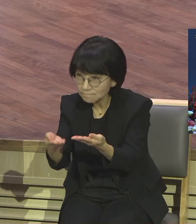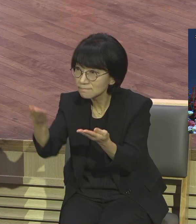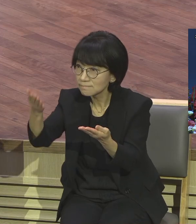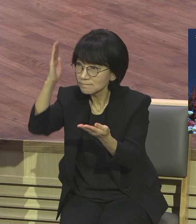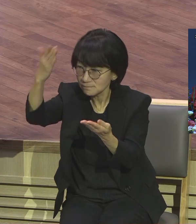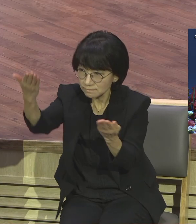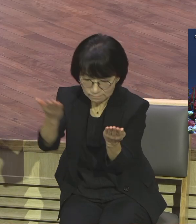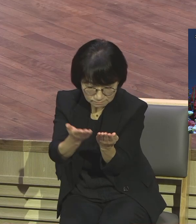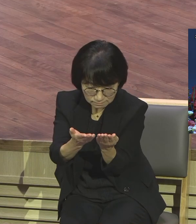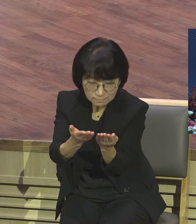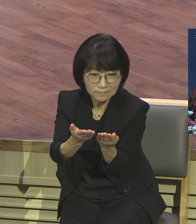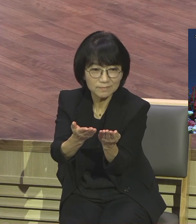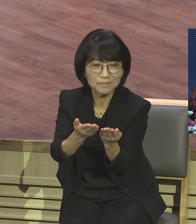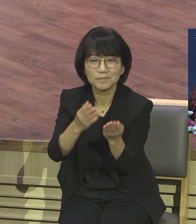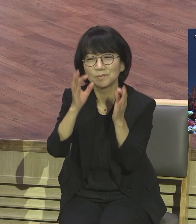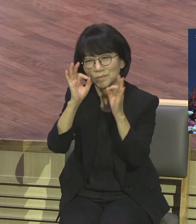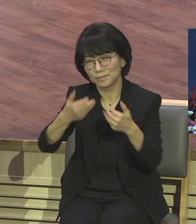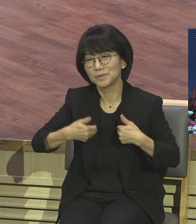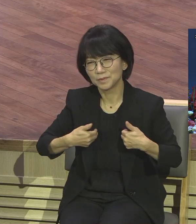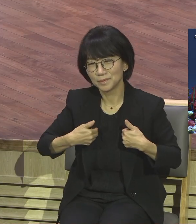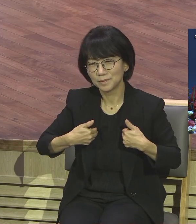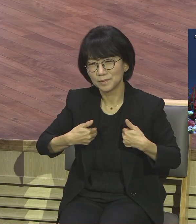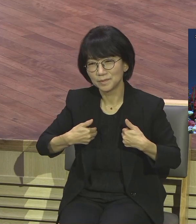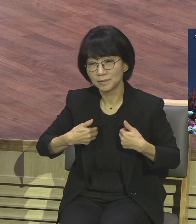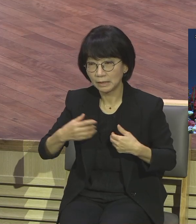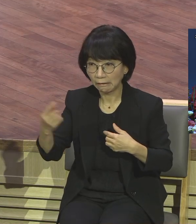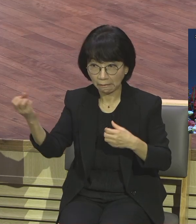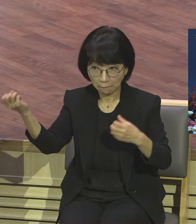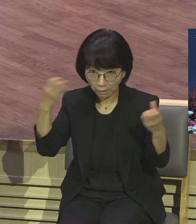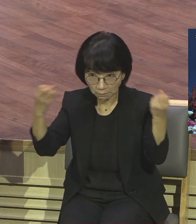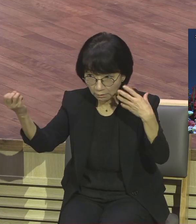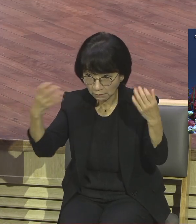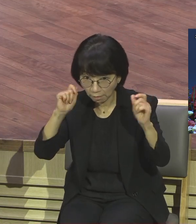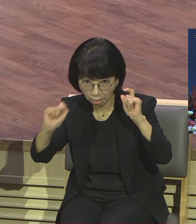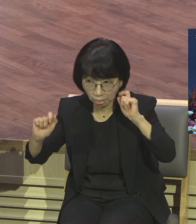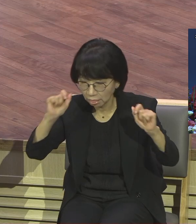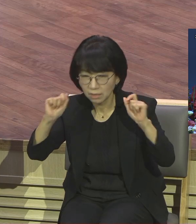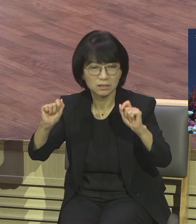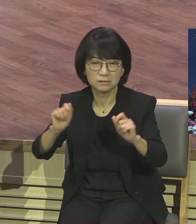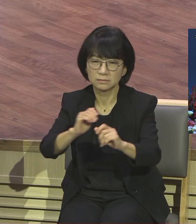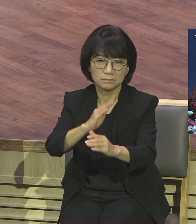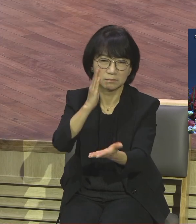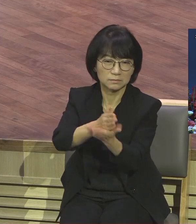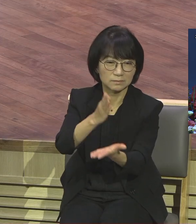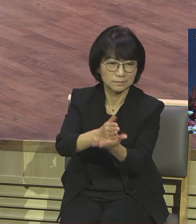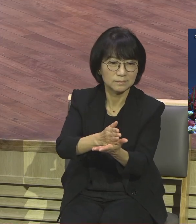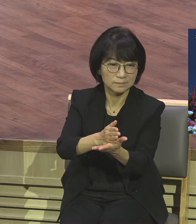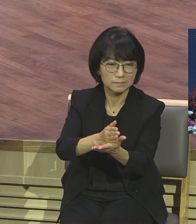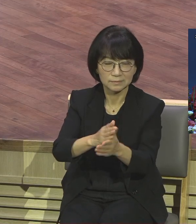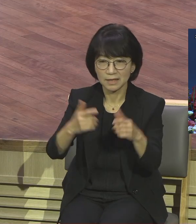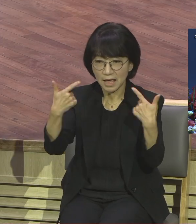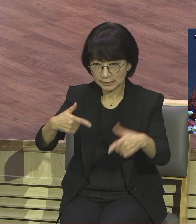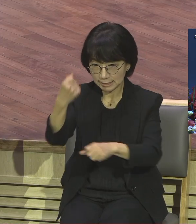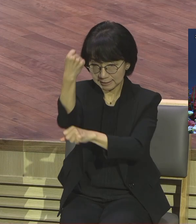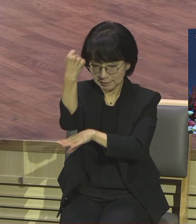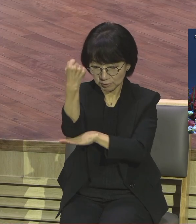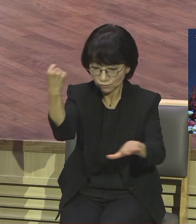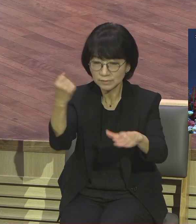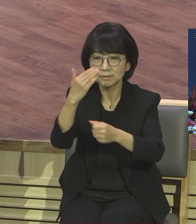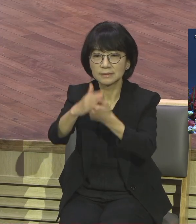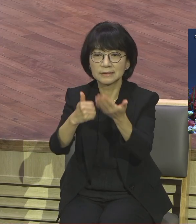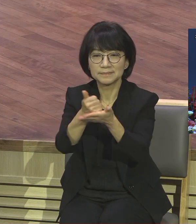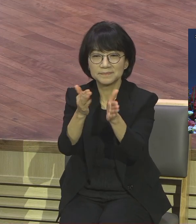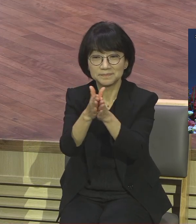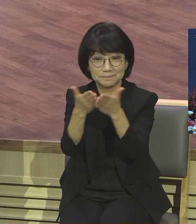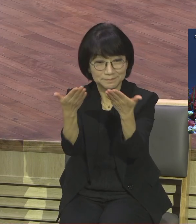느낌에, 아니에요. 성경에 근거하시 바랍니다. 말씀에 의지하여, 말씀. 그래서 예수님의 이 말씀,